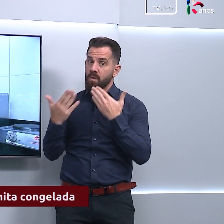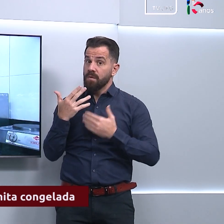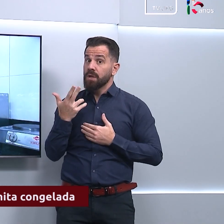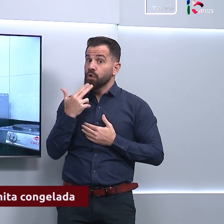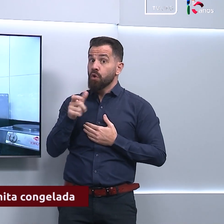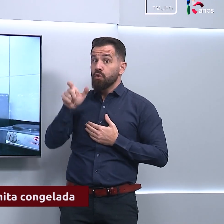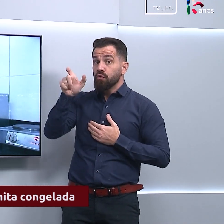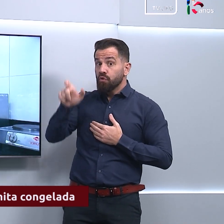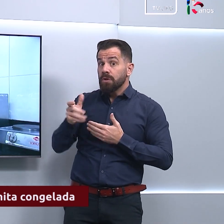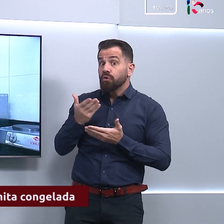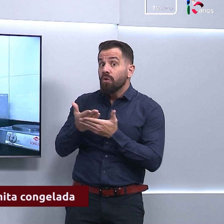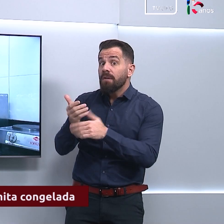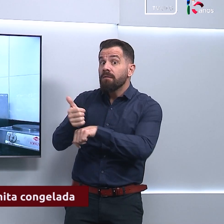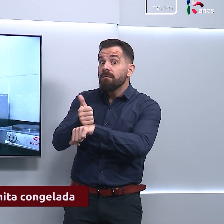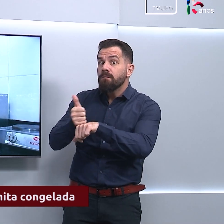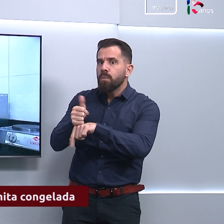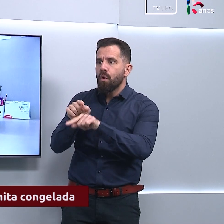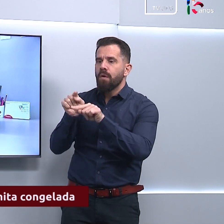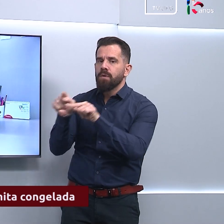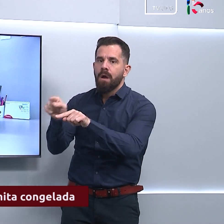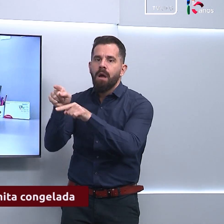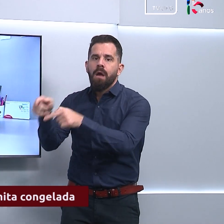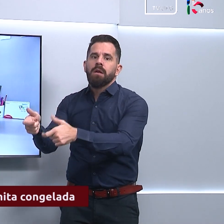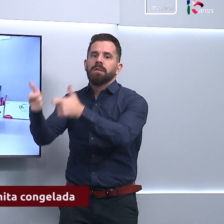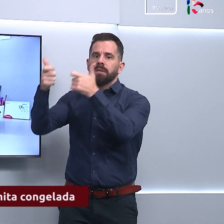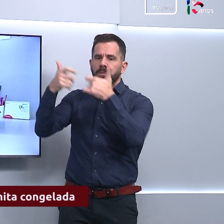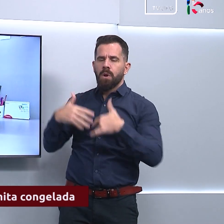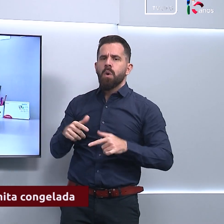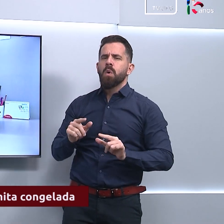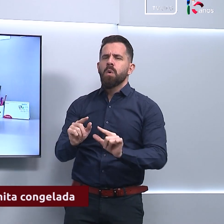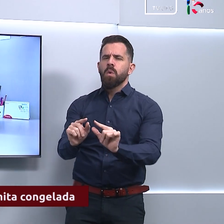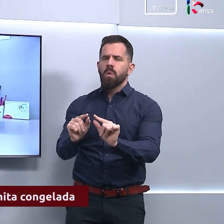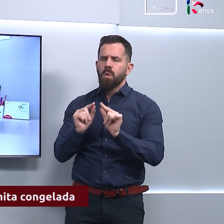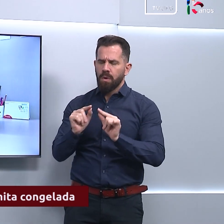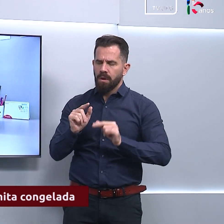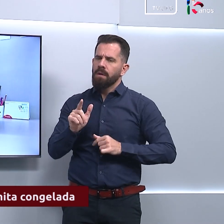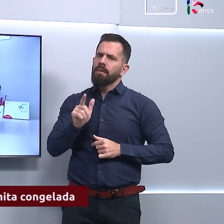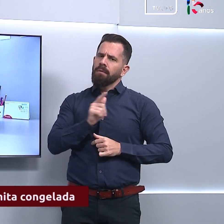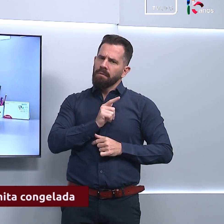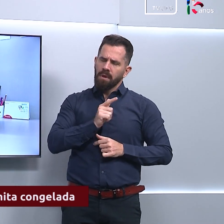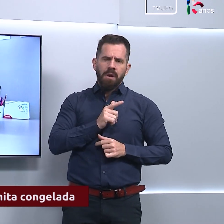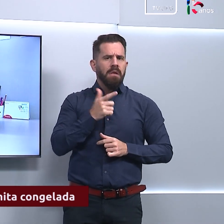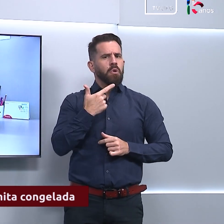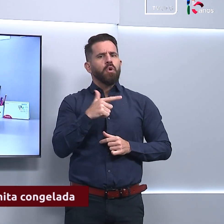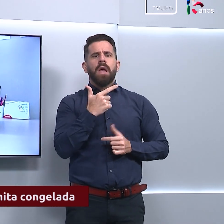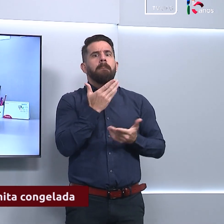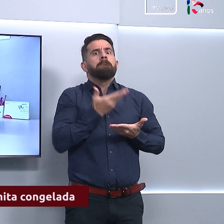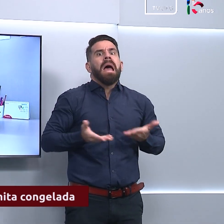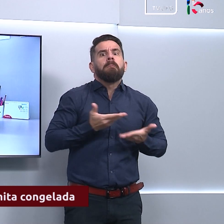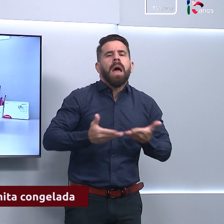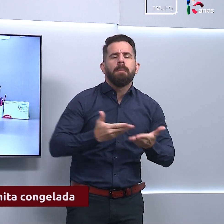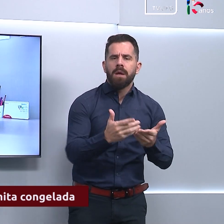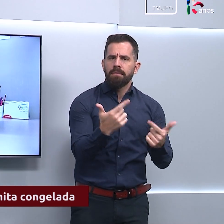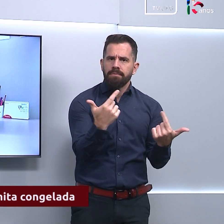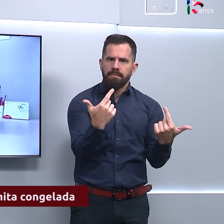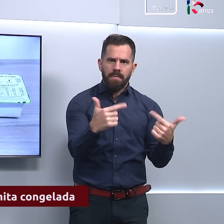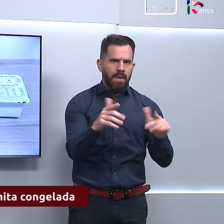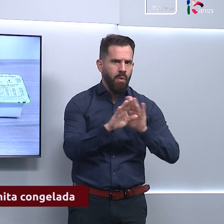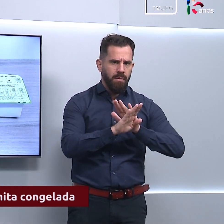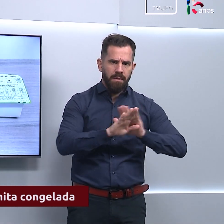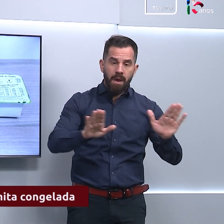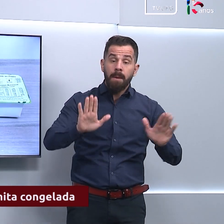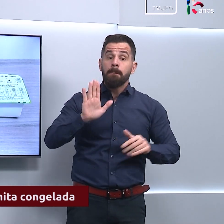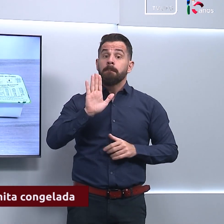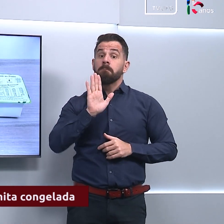mais sobre isso, a Aline Santos. Ela explicou para a gente que não há grande perca de nutrientes não, viu?